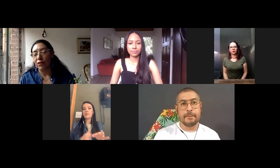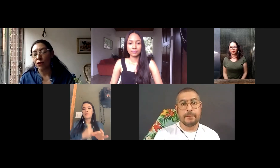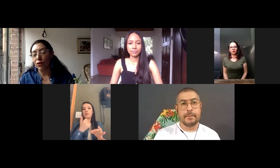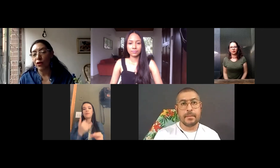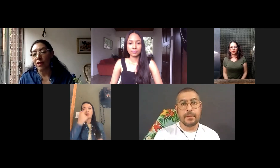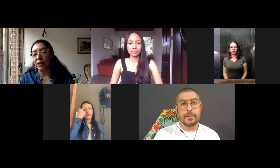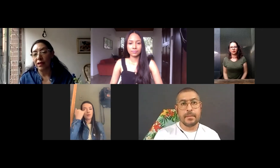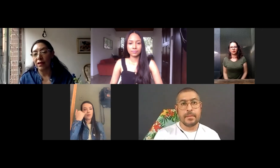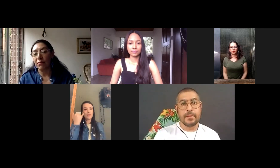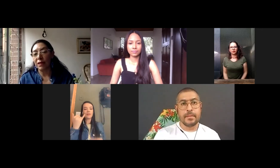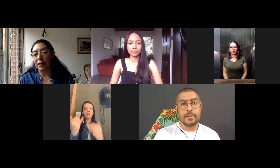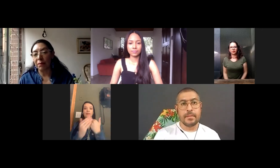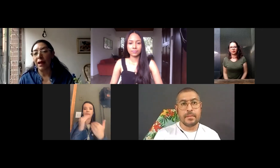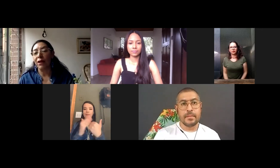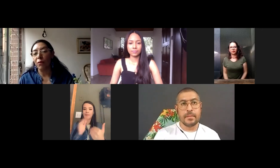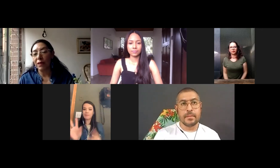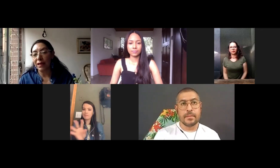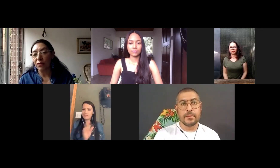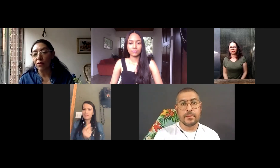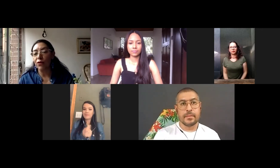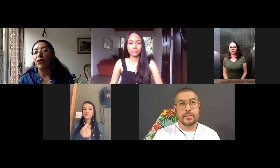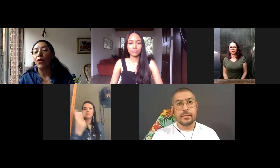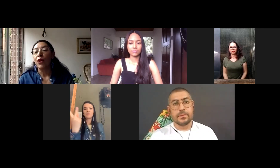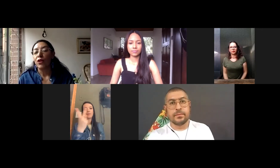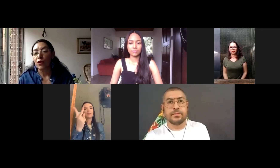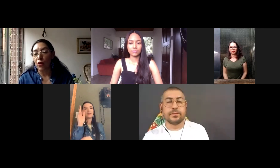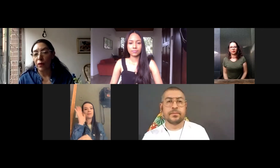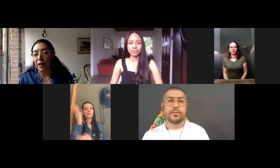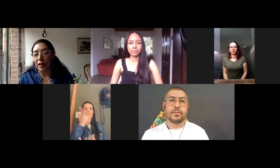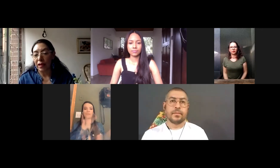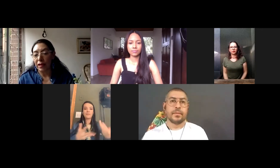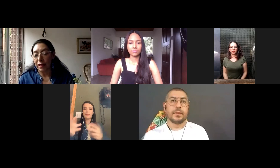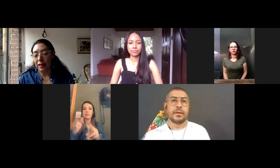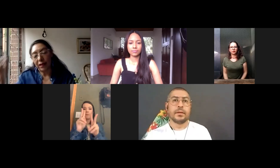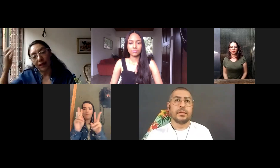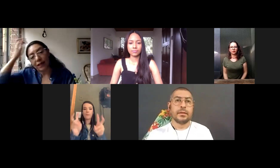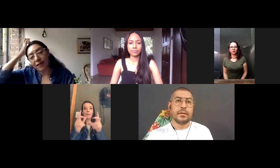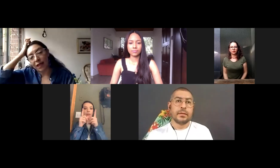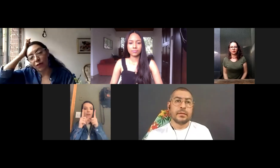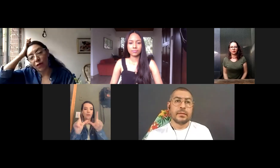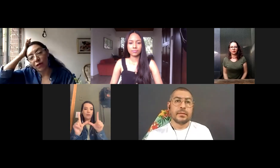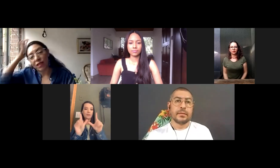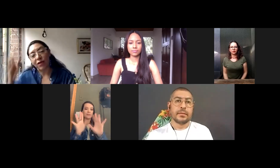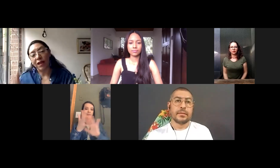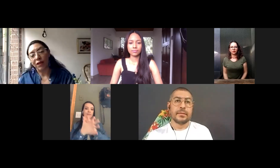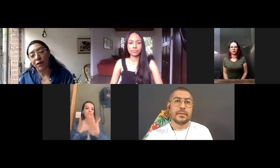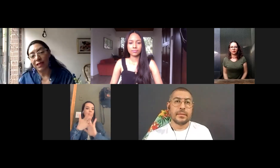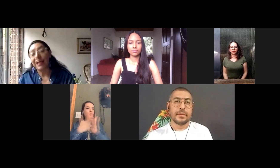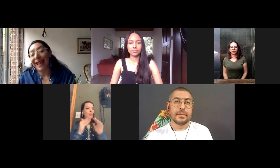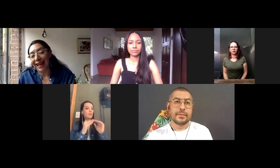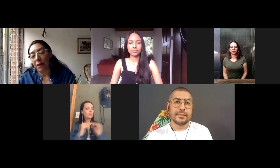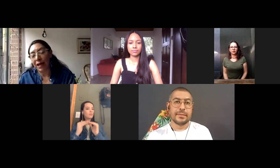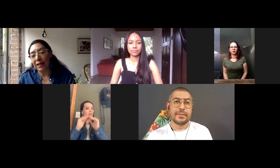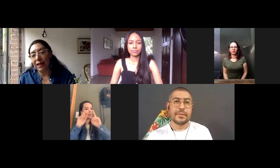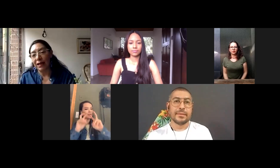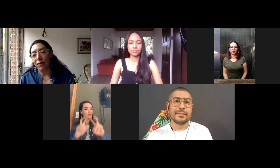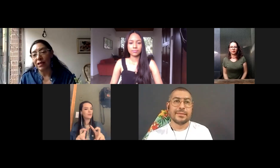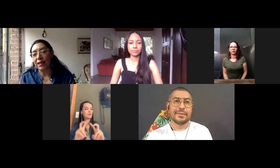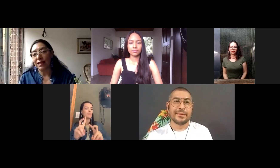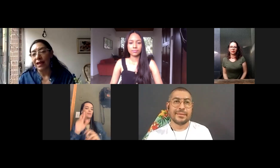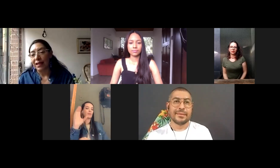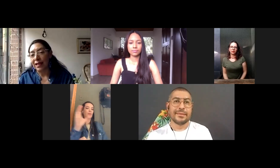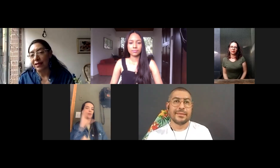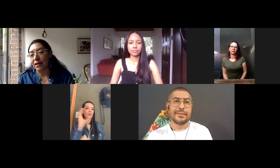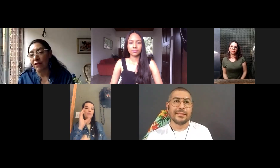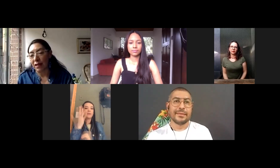Luisa nos invite para el conversatorio sobre el estatus lingüístico de la lengua de señas, la gramática de la lengua de